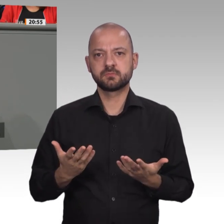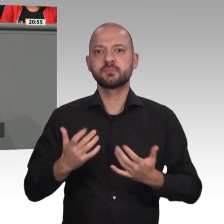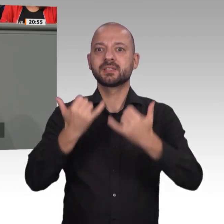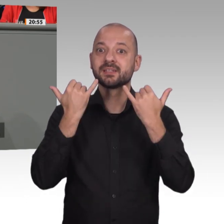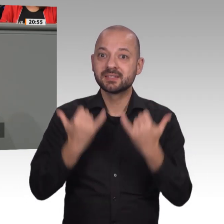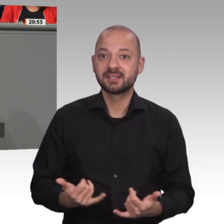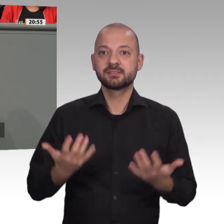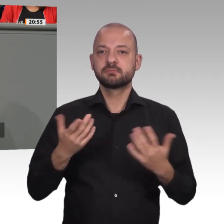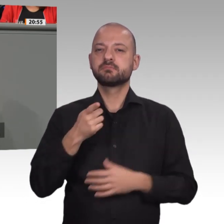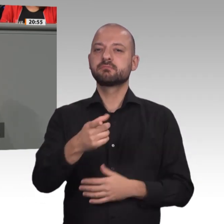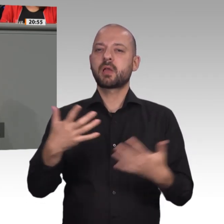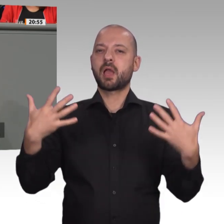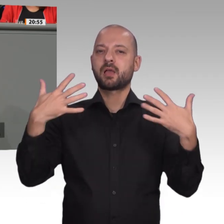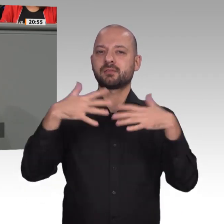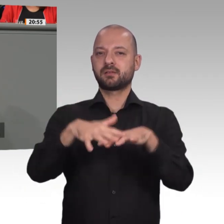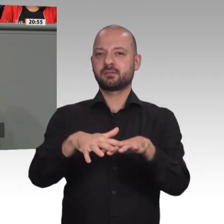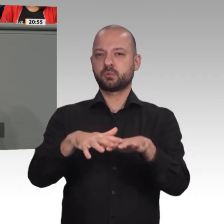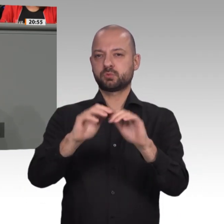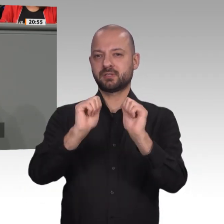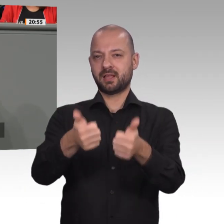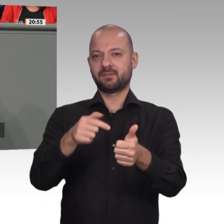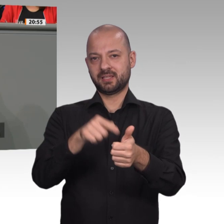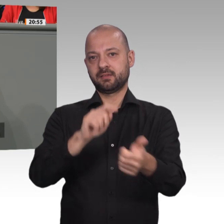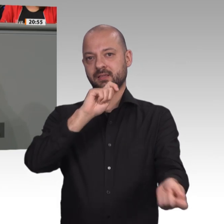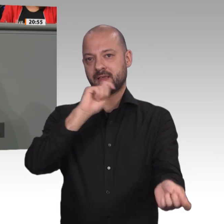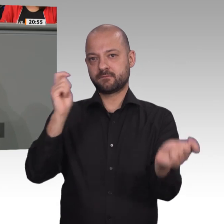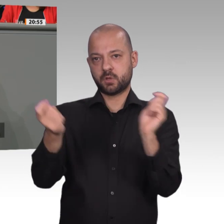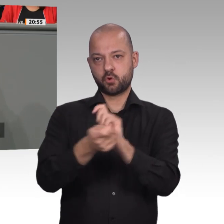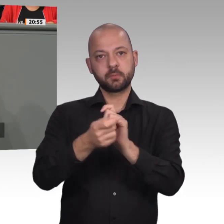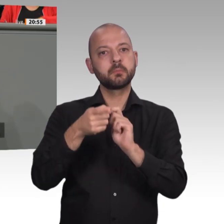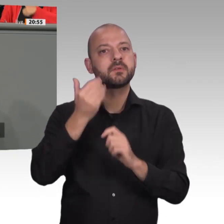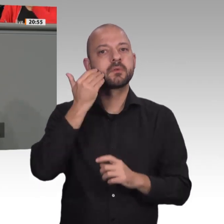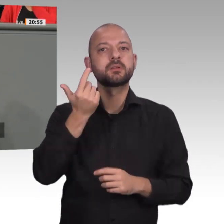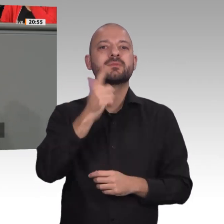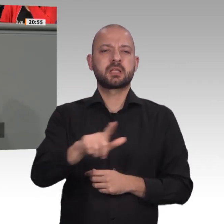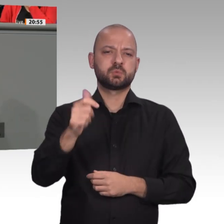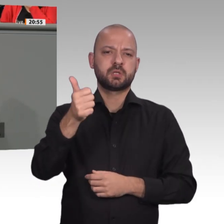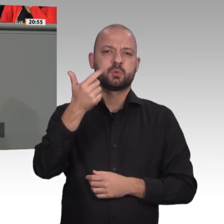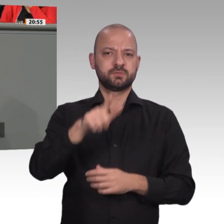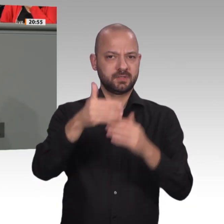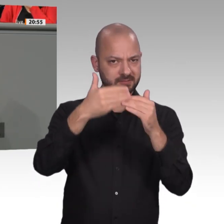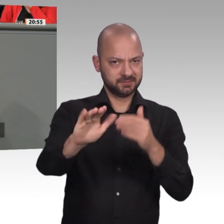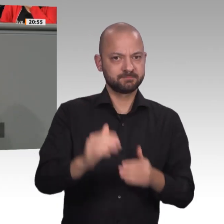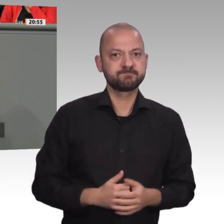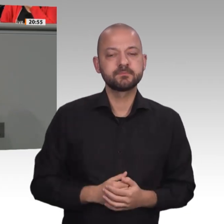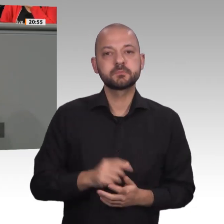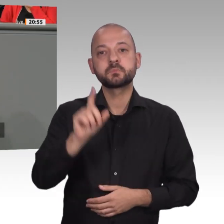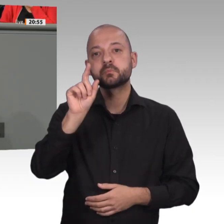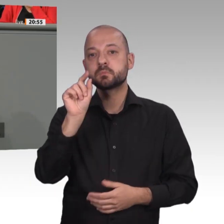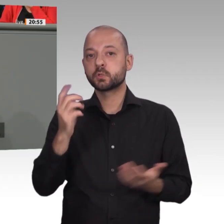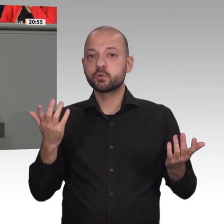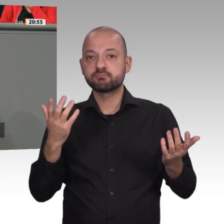in Anspruch nehmen. Diese Entscheidungen können eben nicht mehr über die Köpfe der Menschen mit Behinderung hinweg getroffen werden. Damit schaffen wir mehr